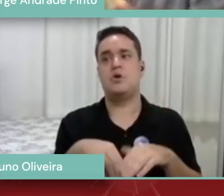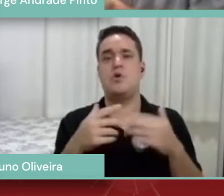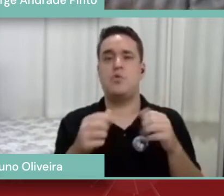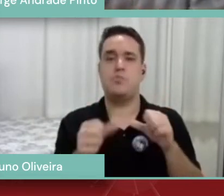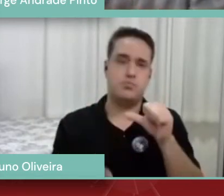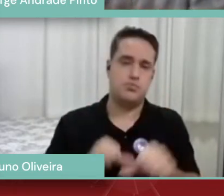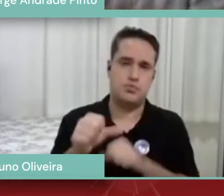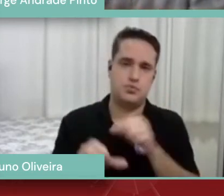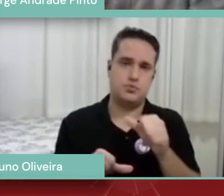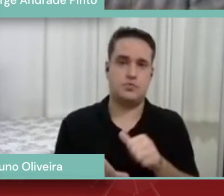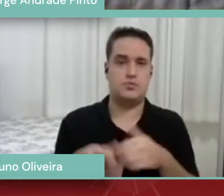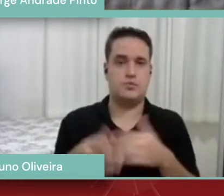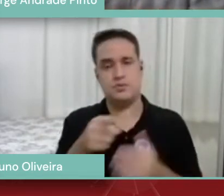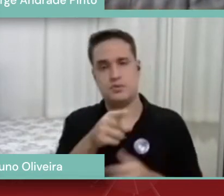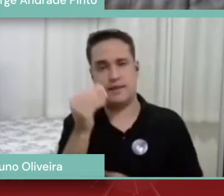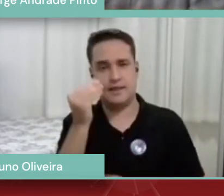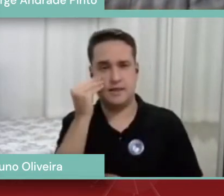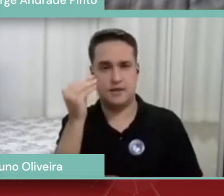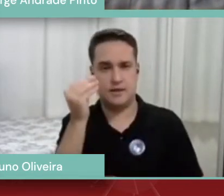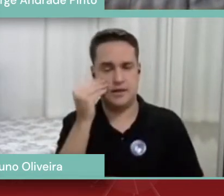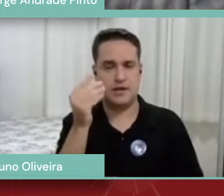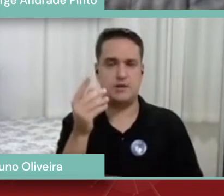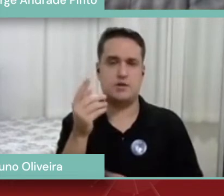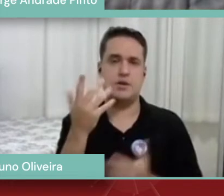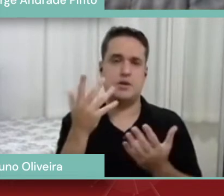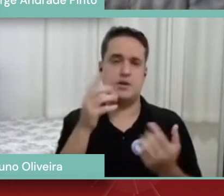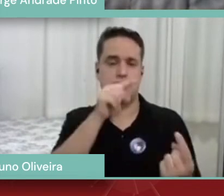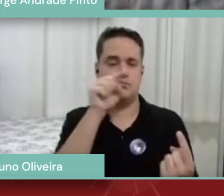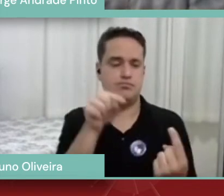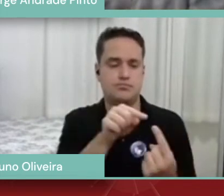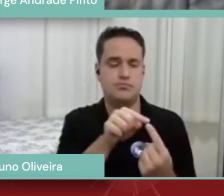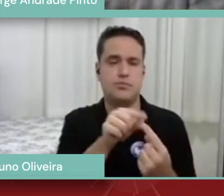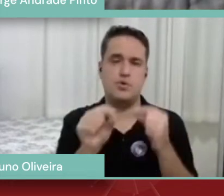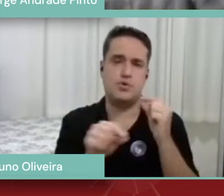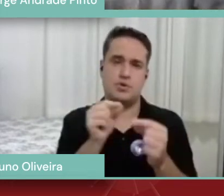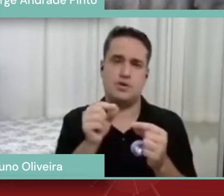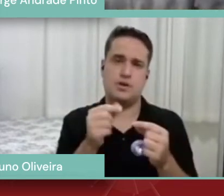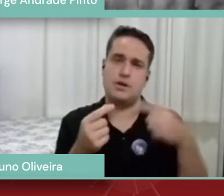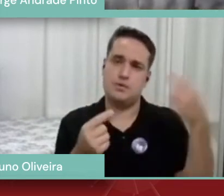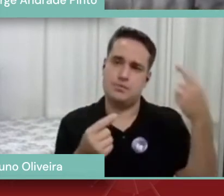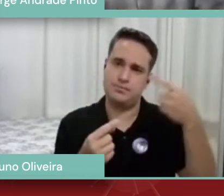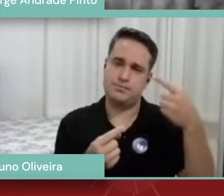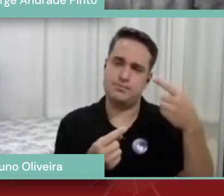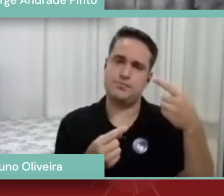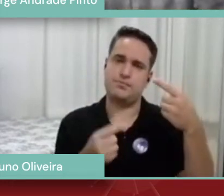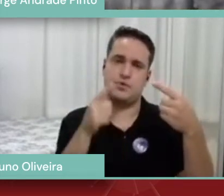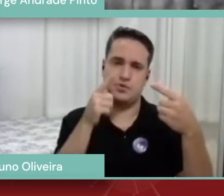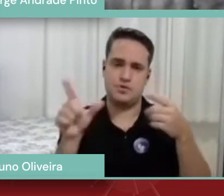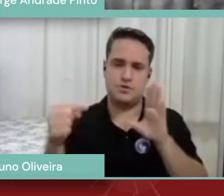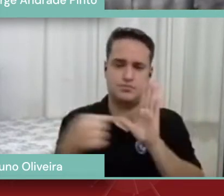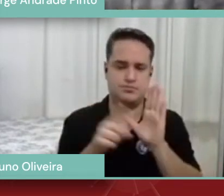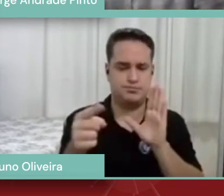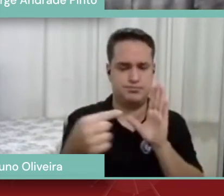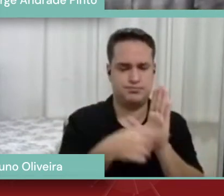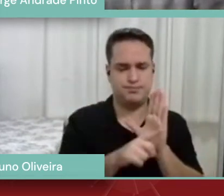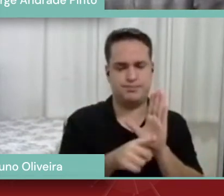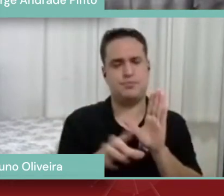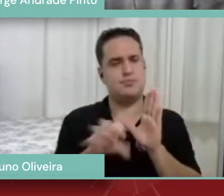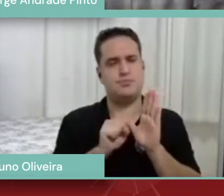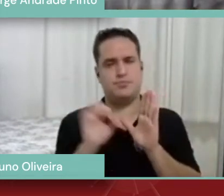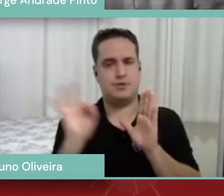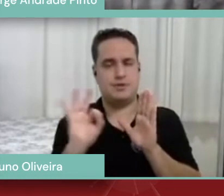ensaio clínico, você busca sempre o desfecho primário, que é a imunidade esterilizante. Mas